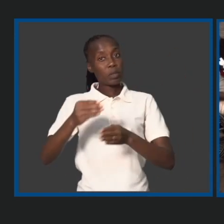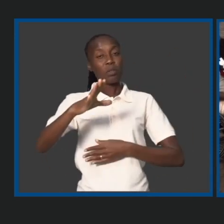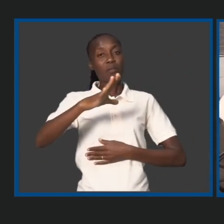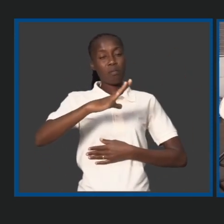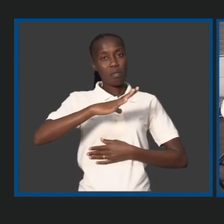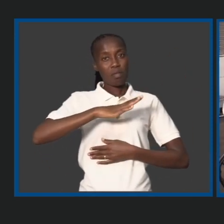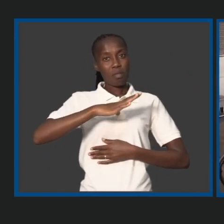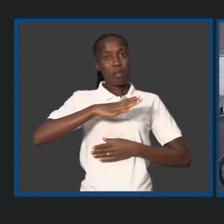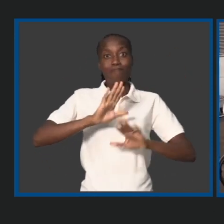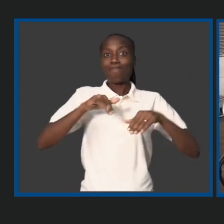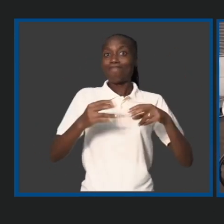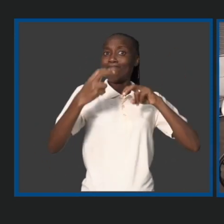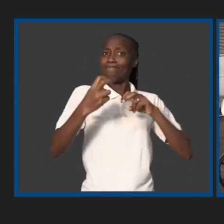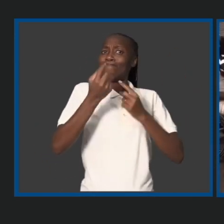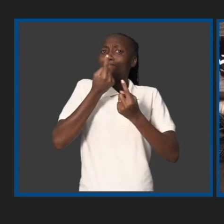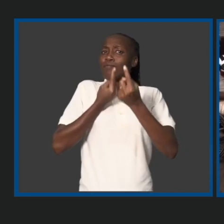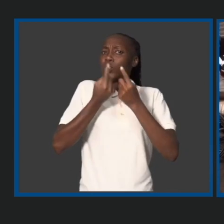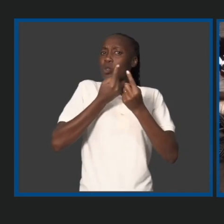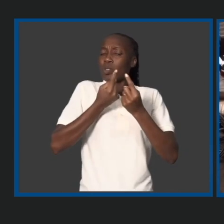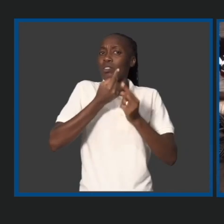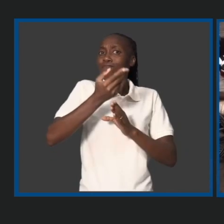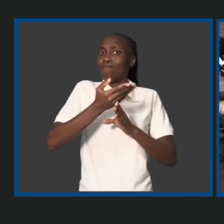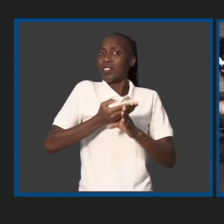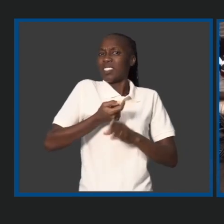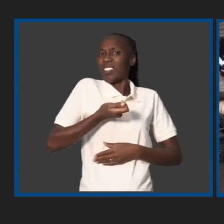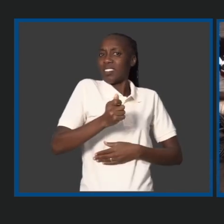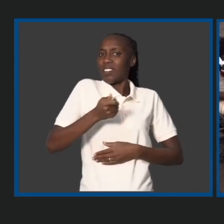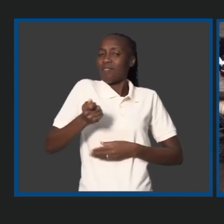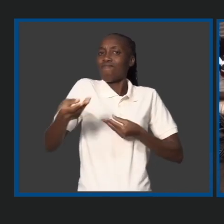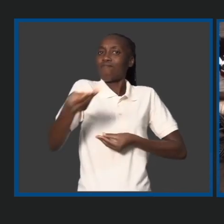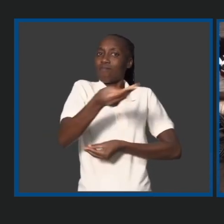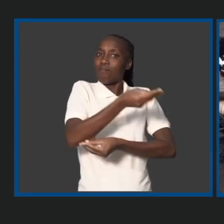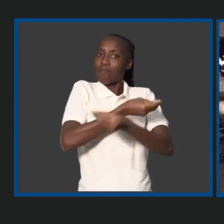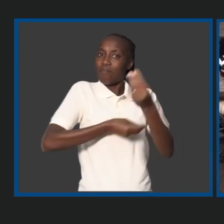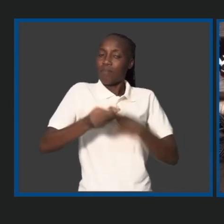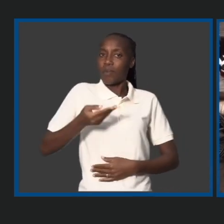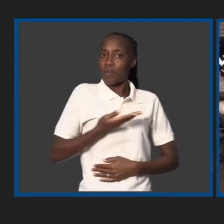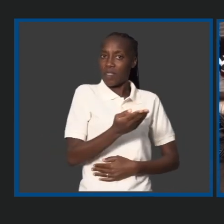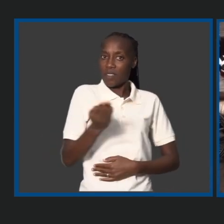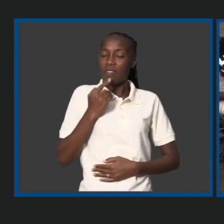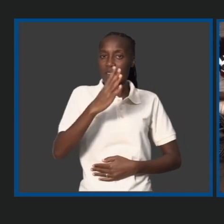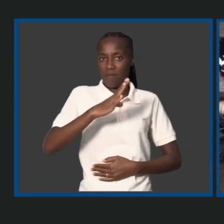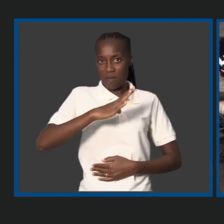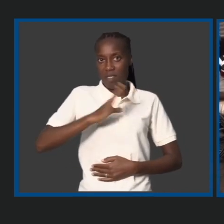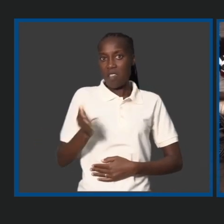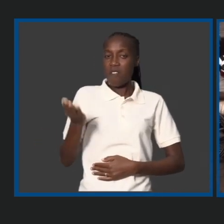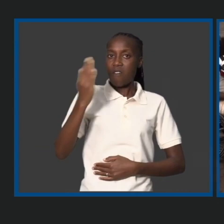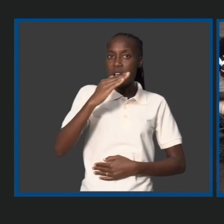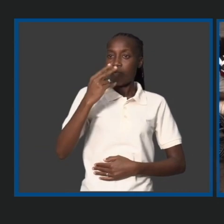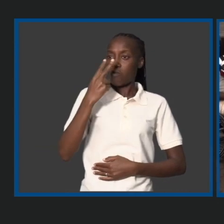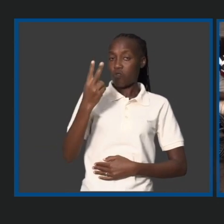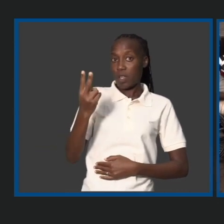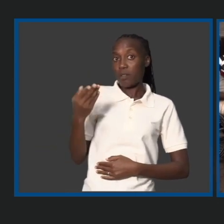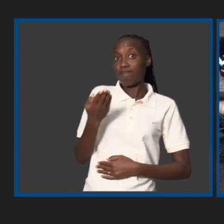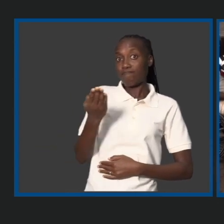têm discutido o seu dia a dia, ou seja, partilhado as experiências que têm vivido. Vamos